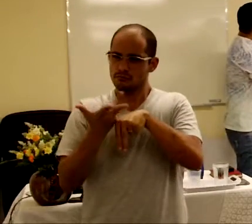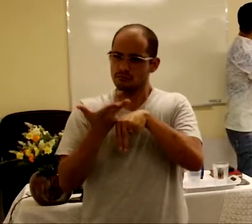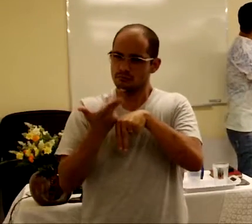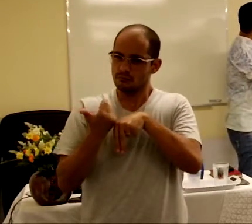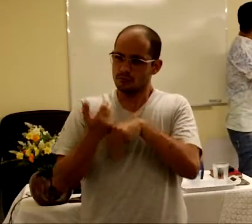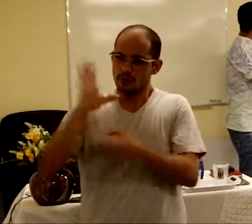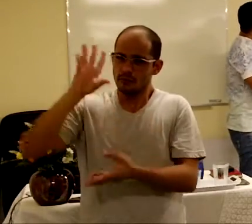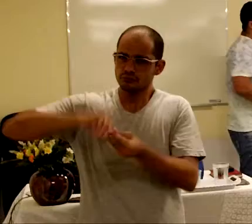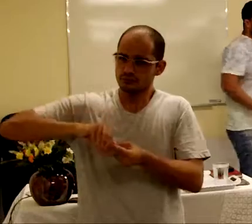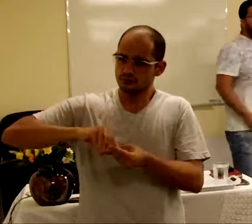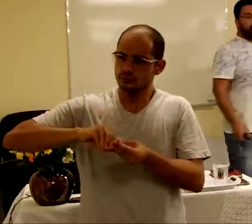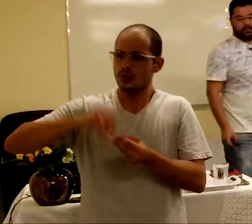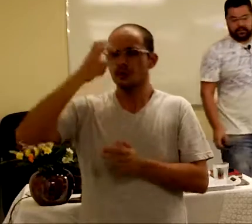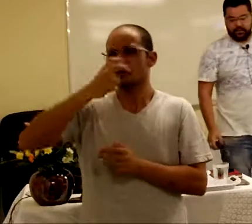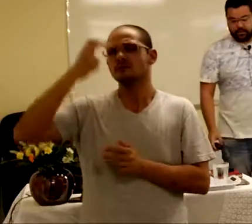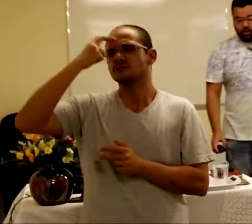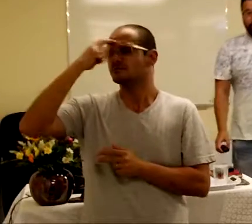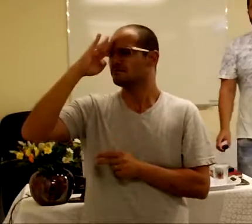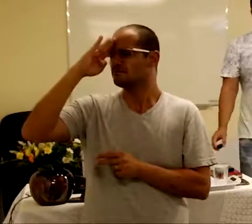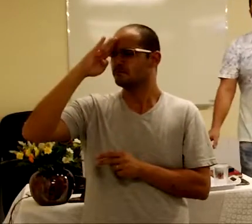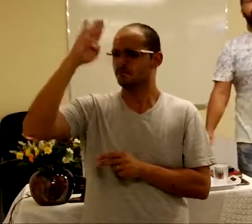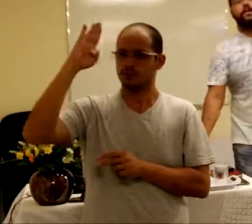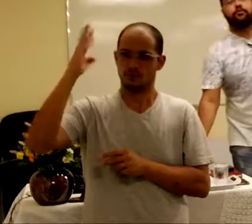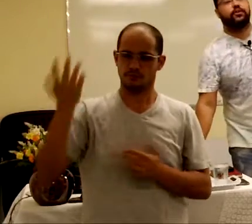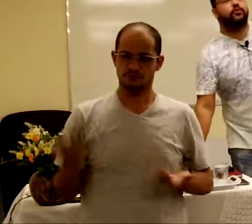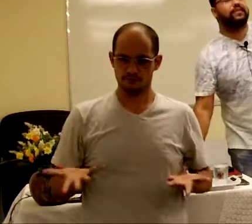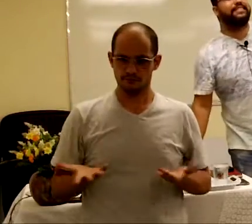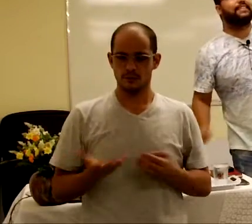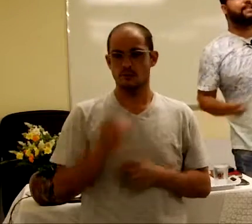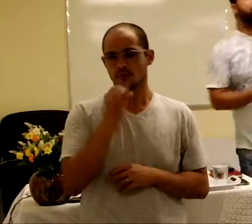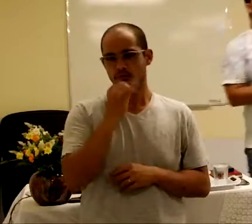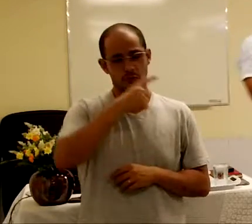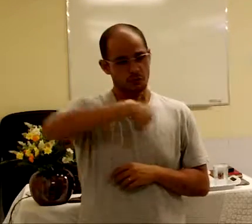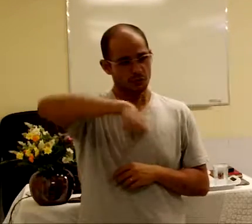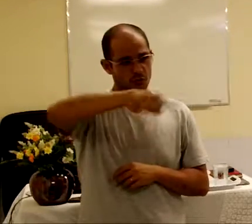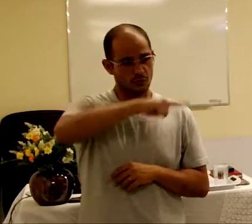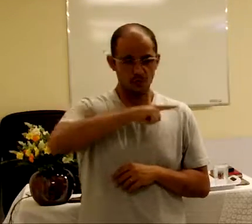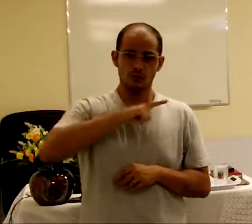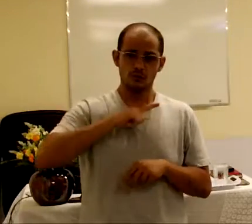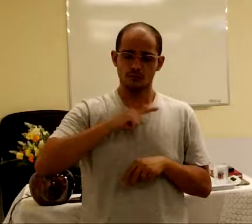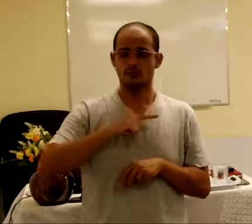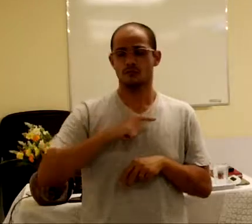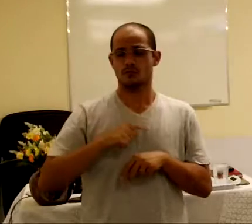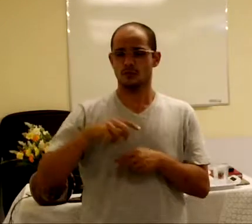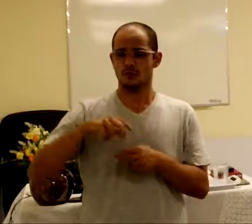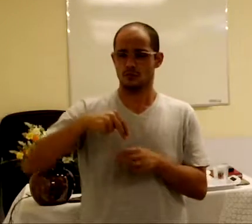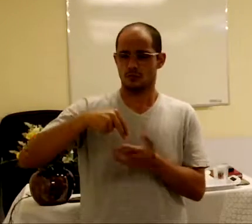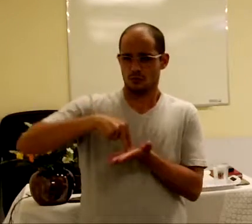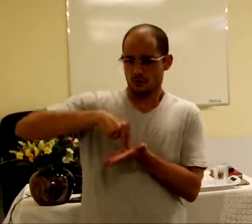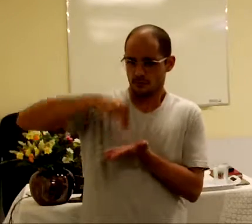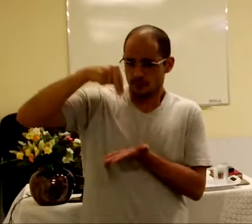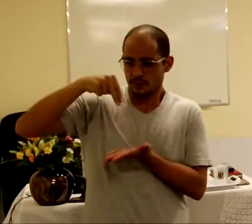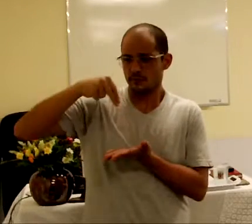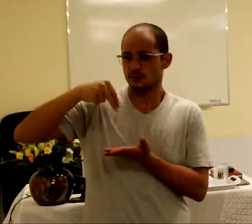inteligência suprema. Ou seja, se nós somos os espíritos, que somos as inteligências que povoam o universo, há uma inteligência